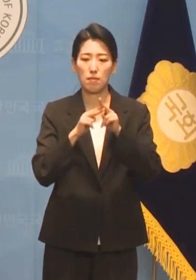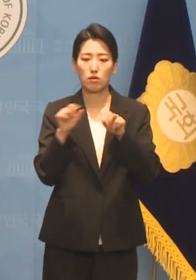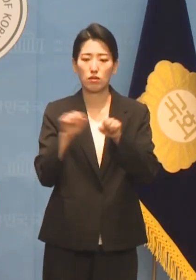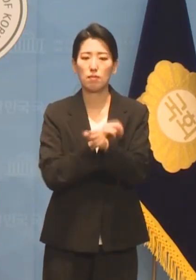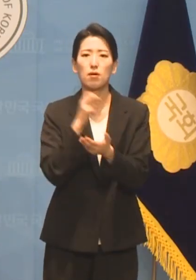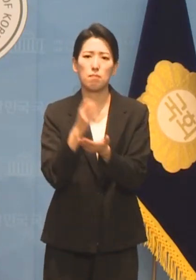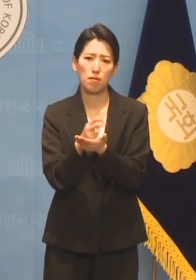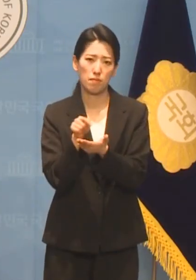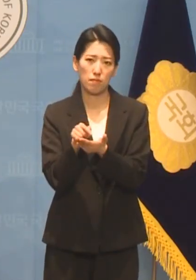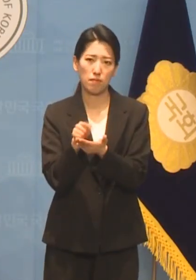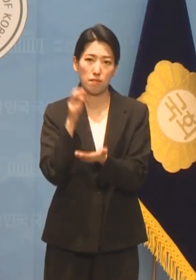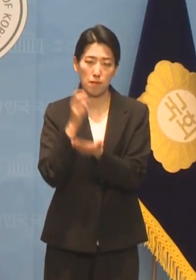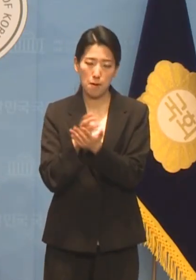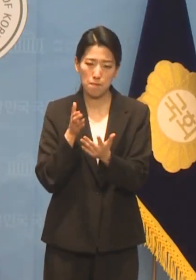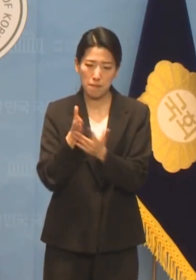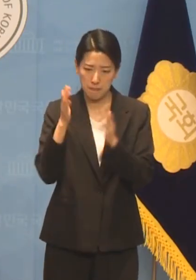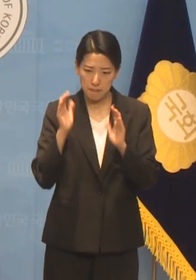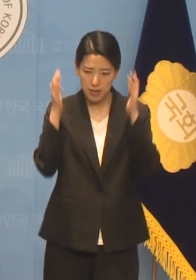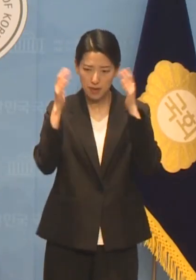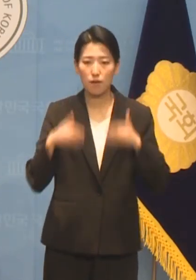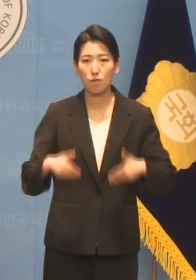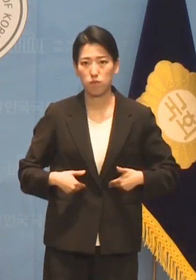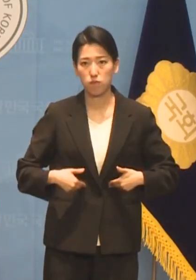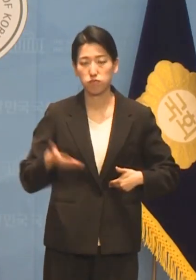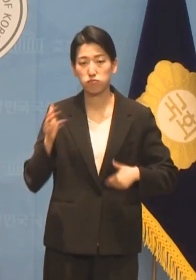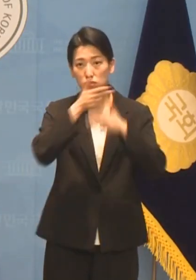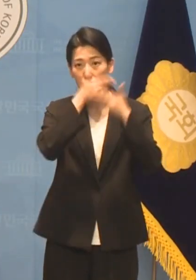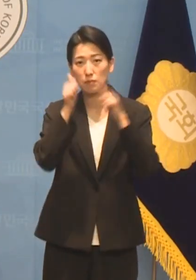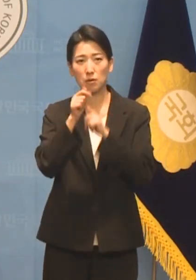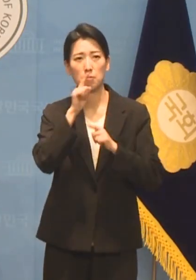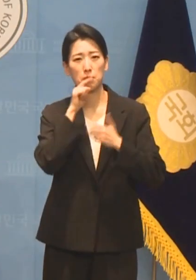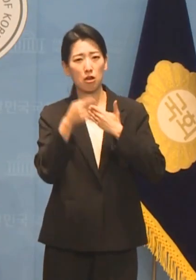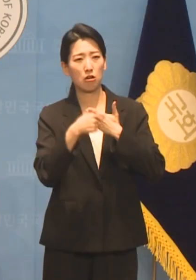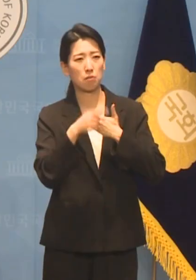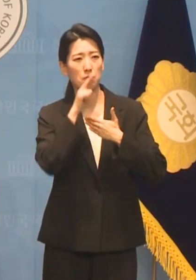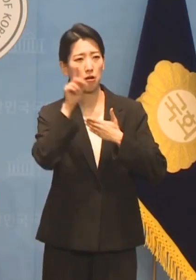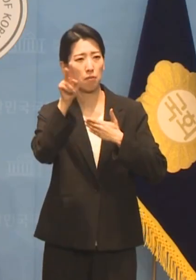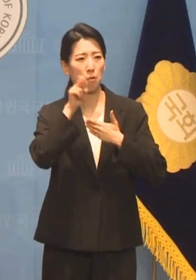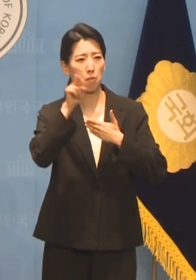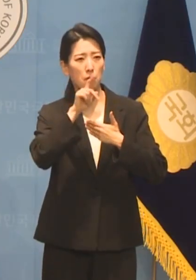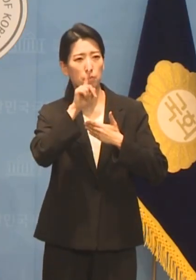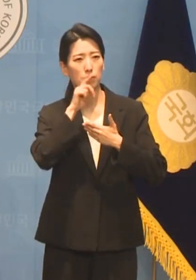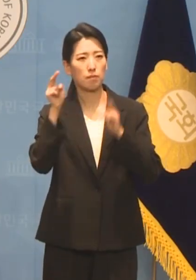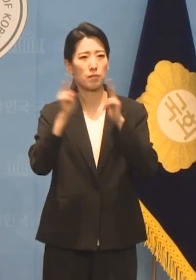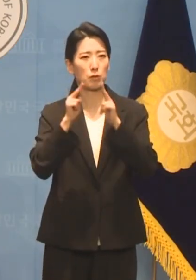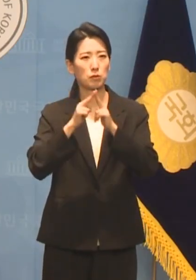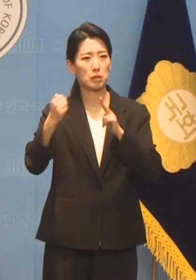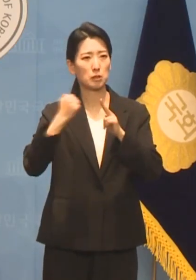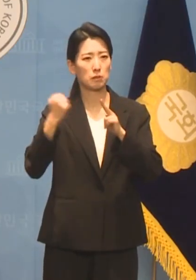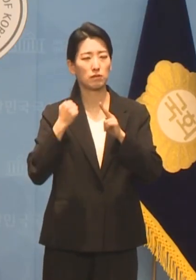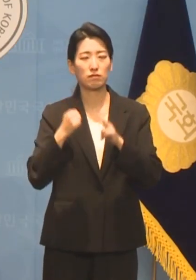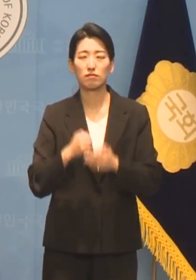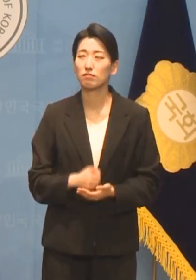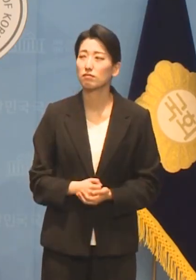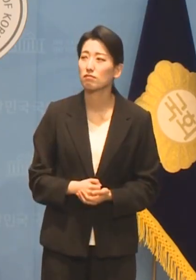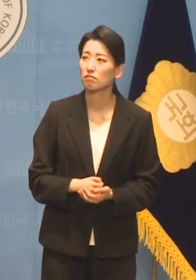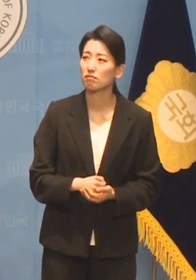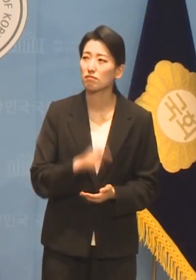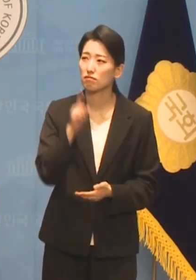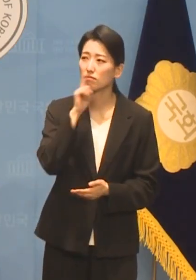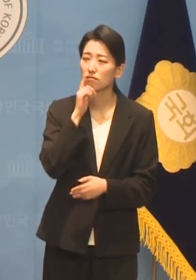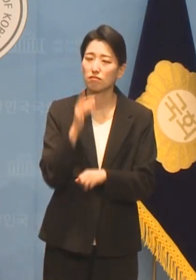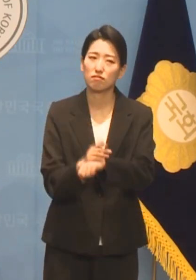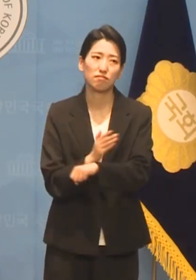처리하지 않으면서 이런 말로만 AI 강국을 이야기한다면 한마디로 입으로 다른 이야기를